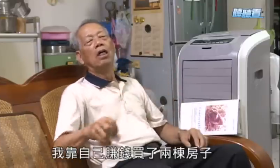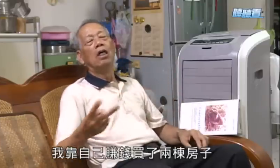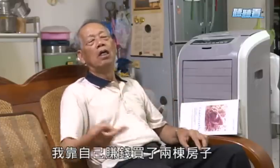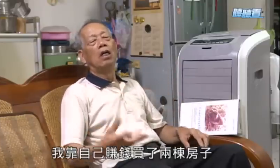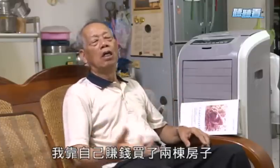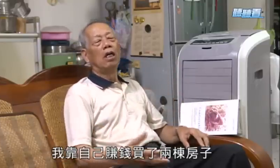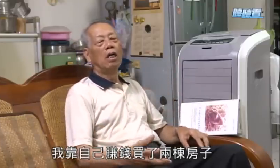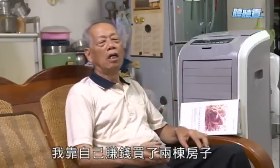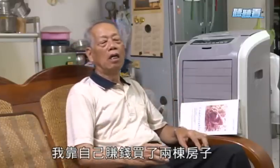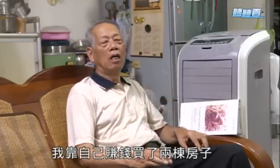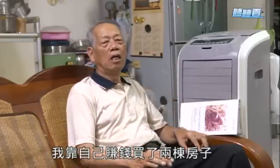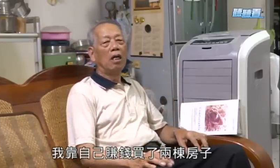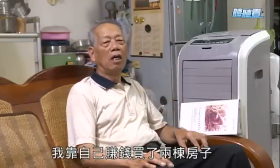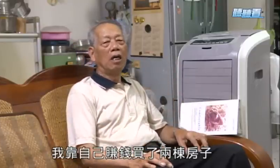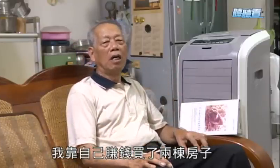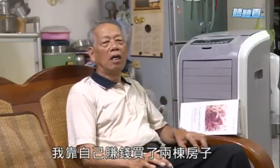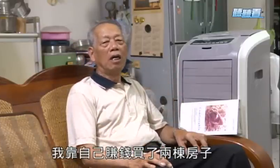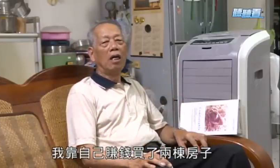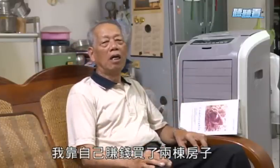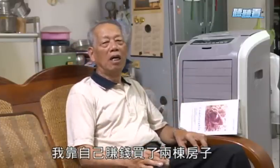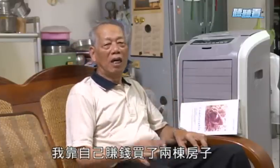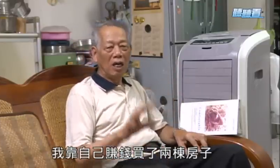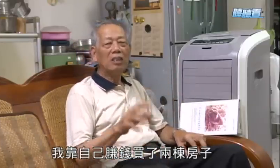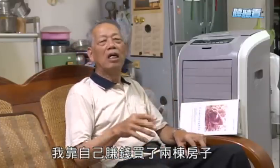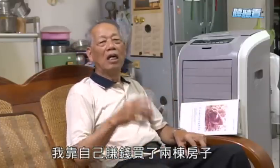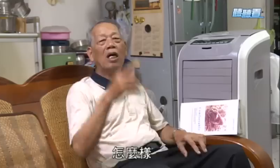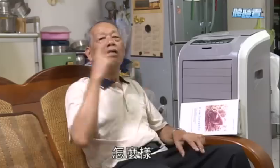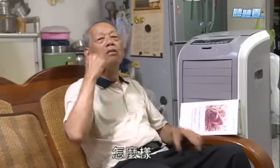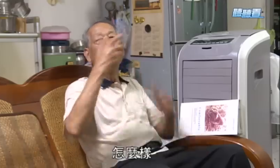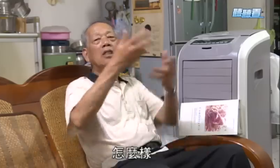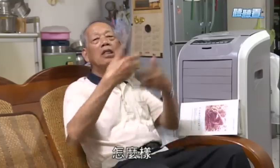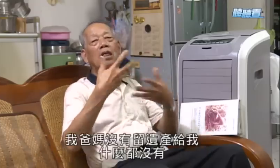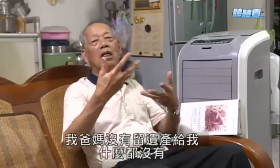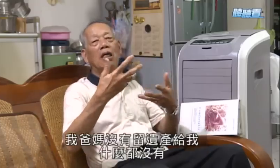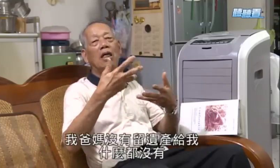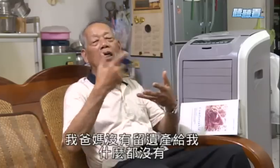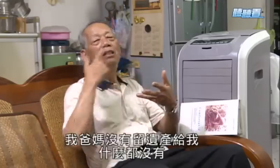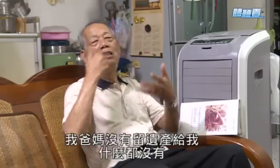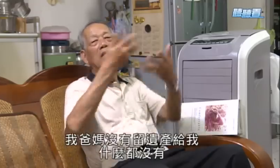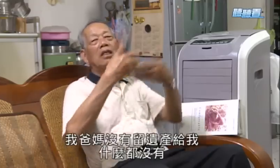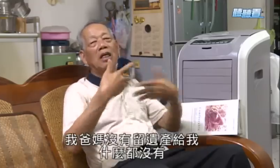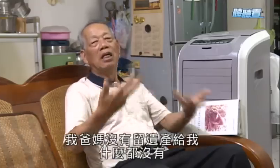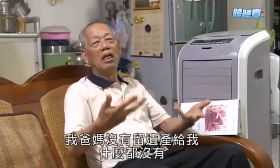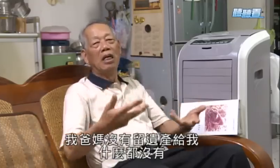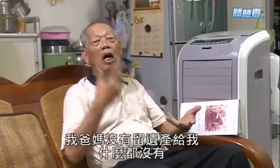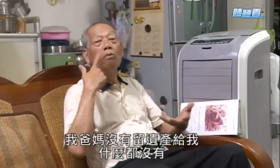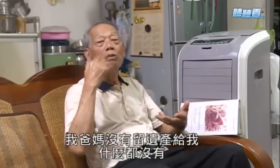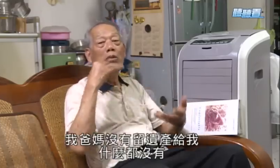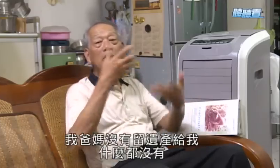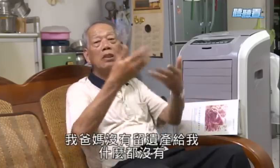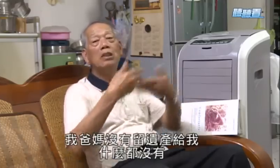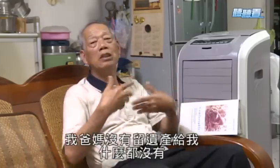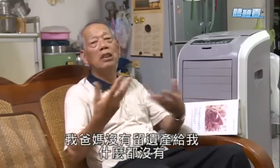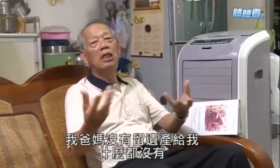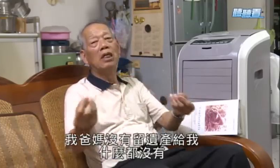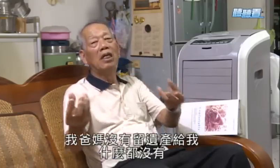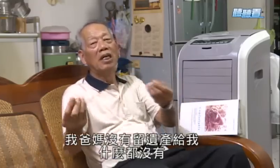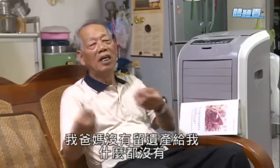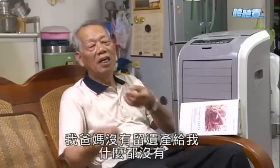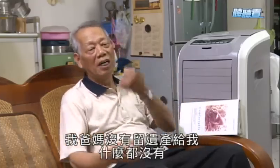自己赚钱买了2栋房子，啊，怎么样？我爸妈没有留遗产给我，什么都没有啊。